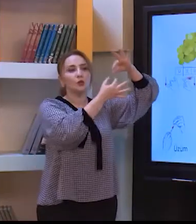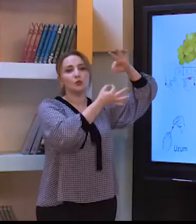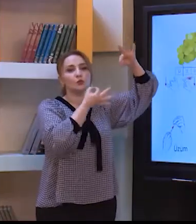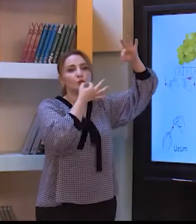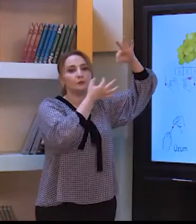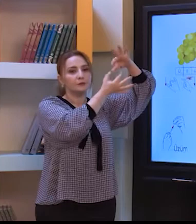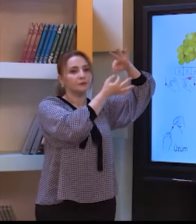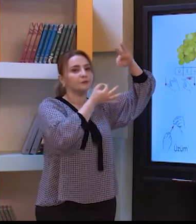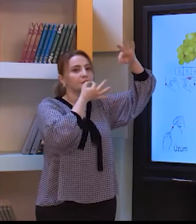Üzüm.